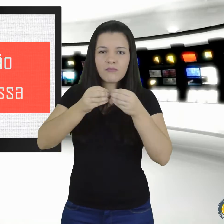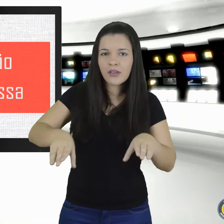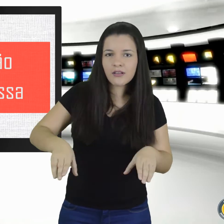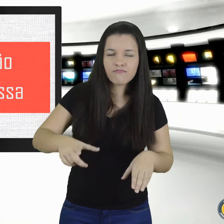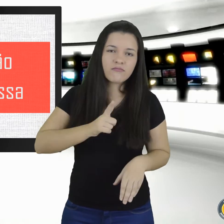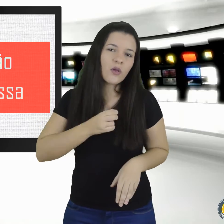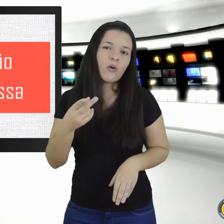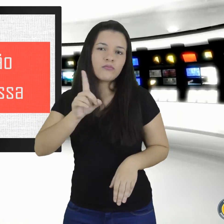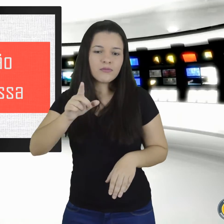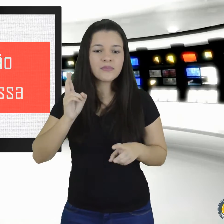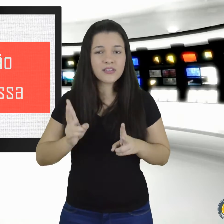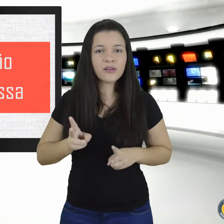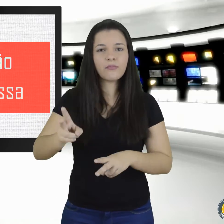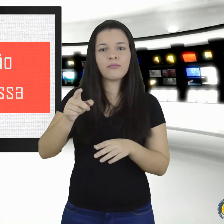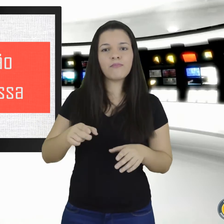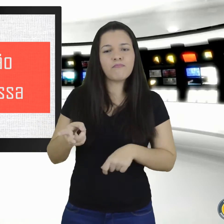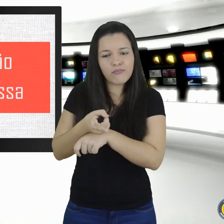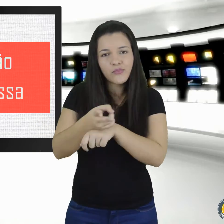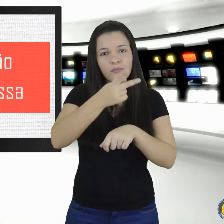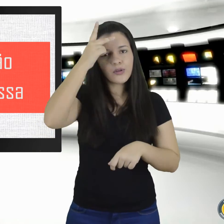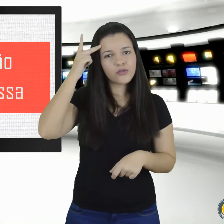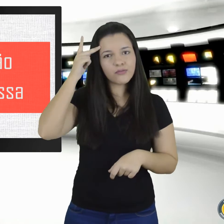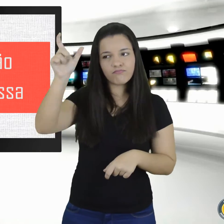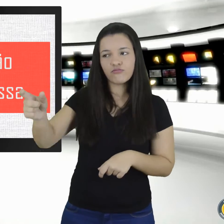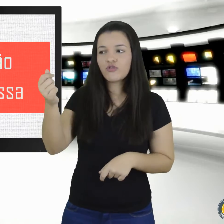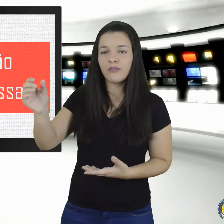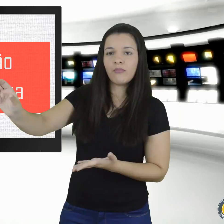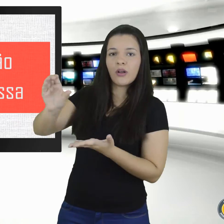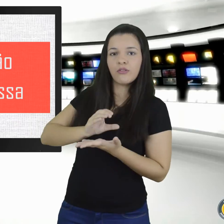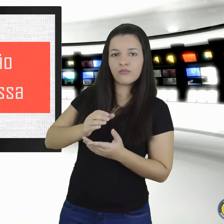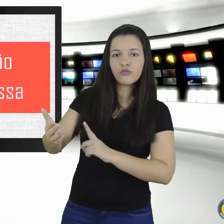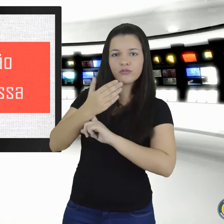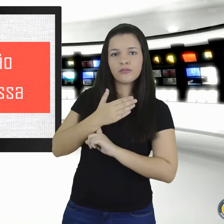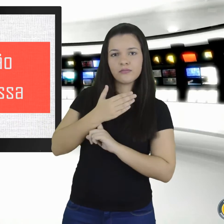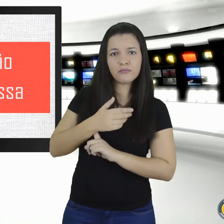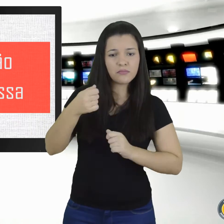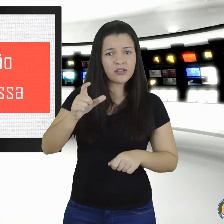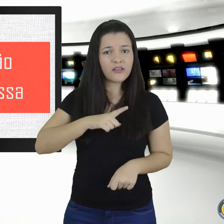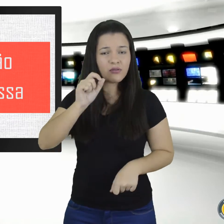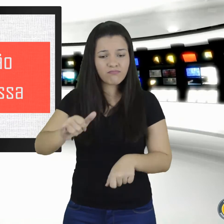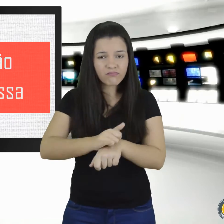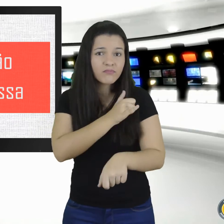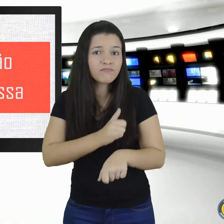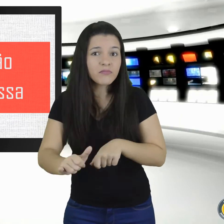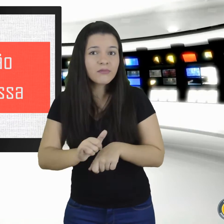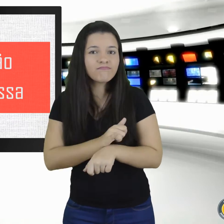crise. Por se tratar de atendimentos gratuitos, é importante manter as estratégias de captação